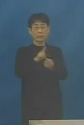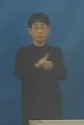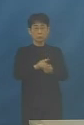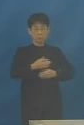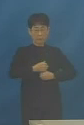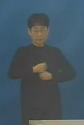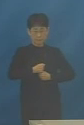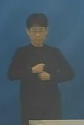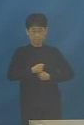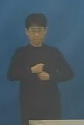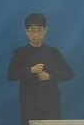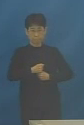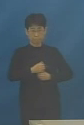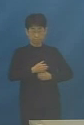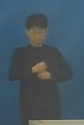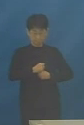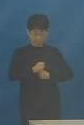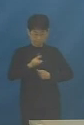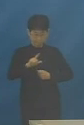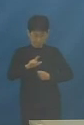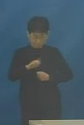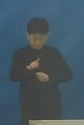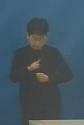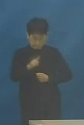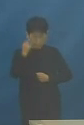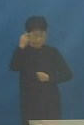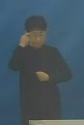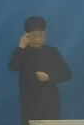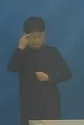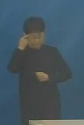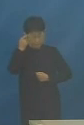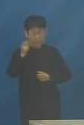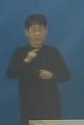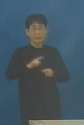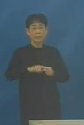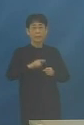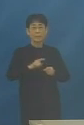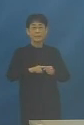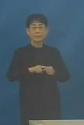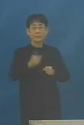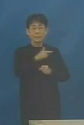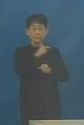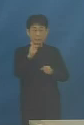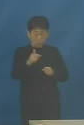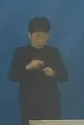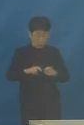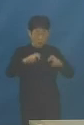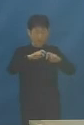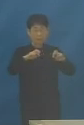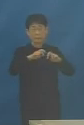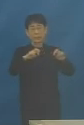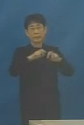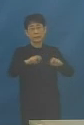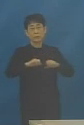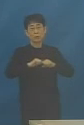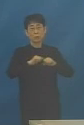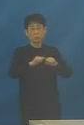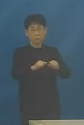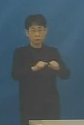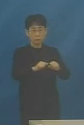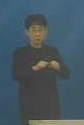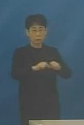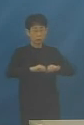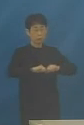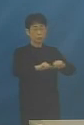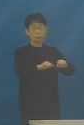を強めるために検査能力の向上だとかゲー音解析にあの6化を容認させていただき